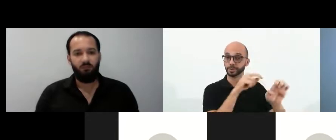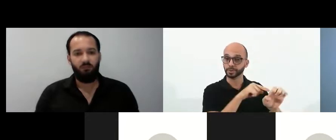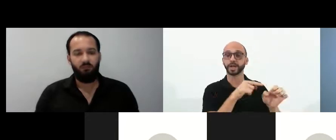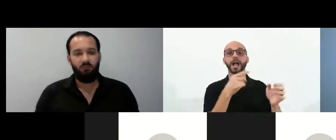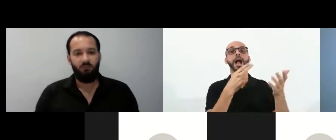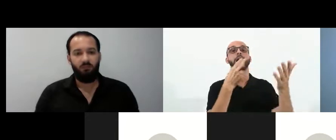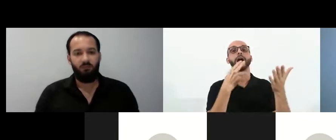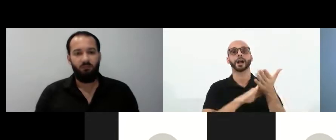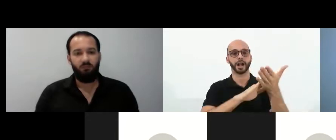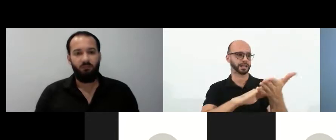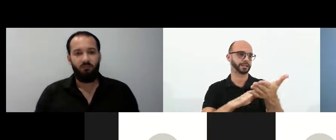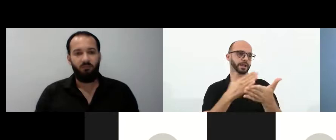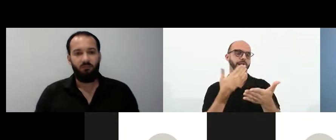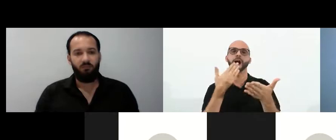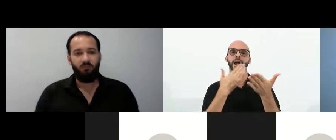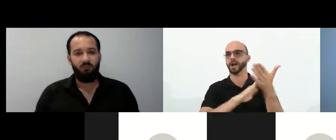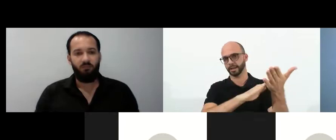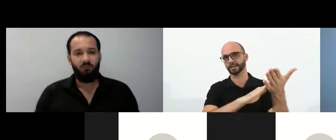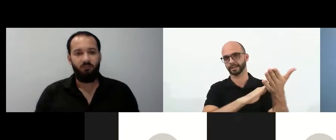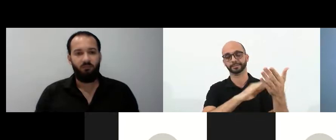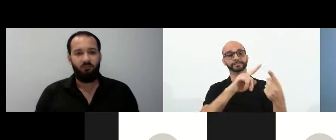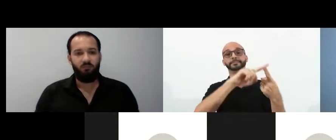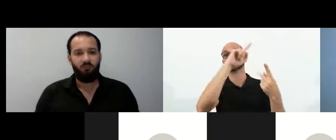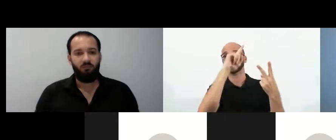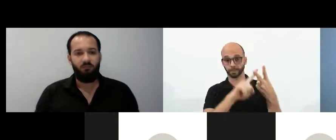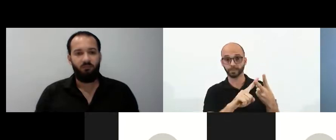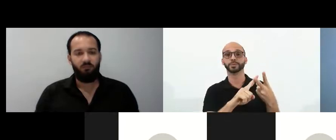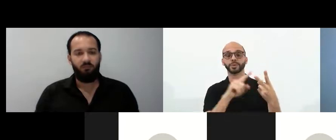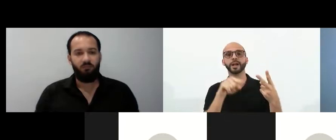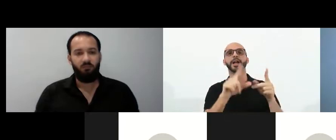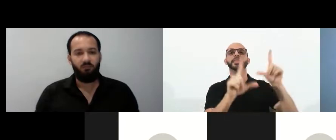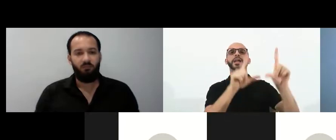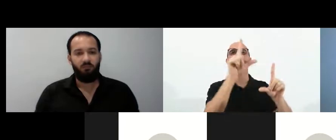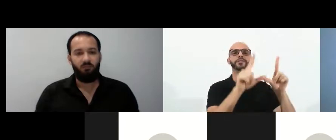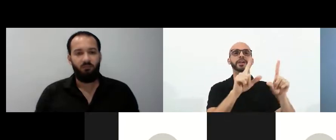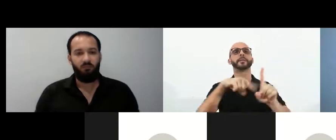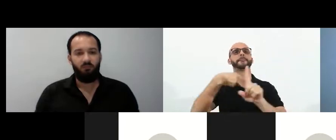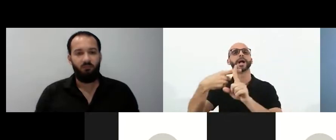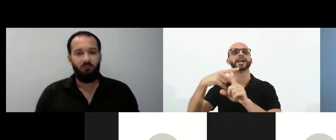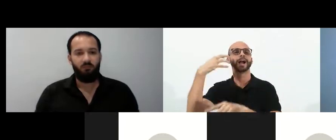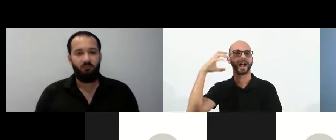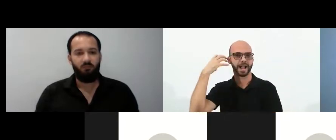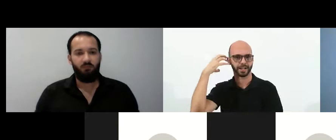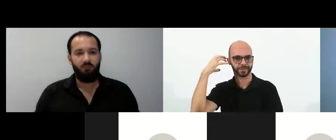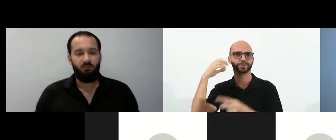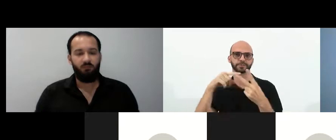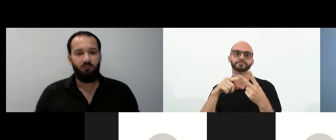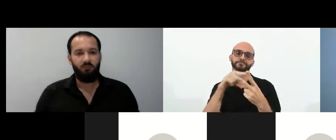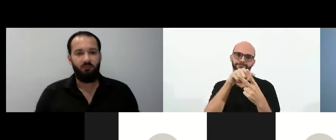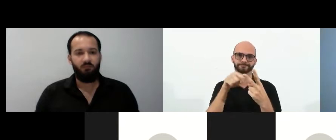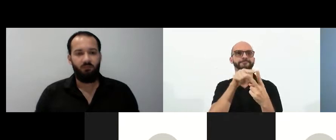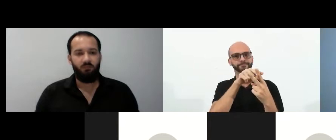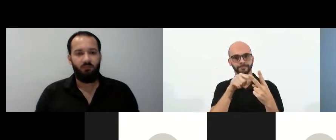vocês, a educação à distância, a estrutura foi as cartas. A segunda, a televisão e